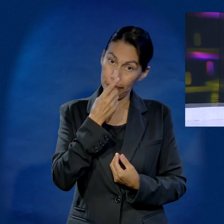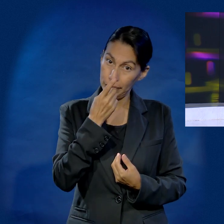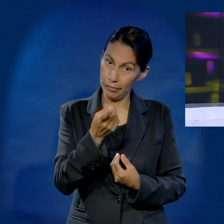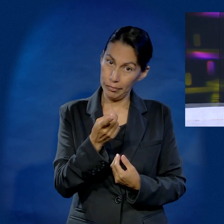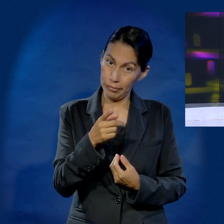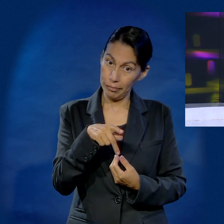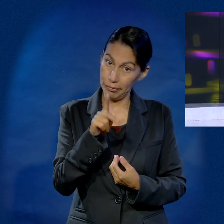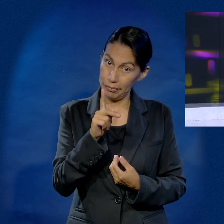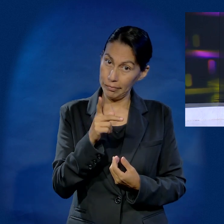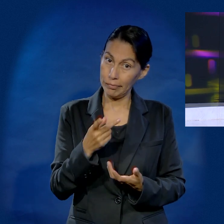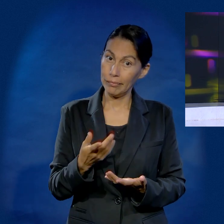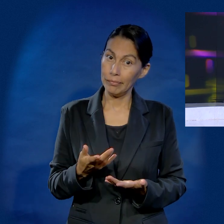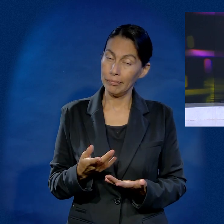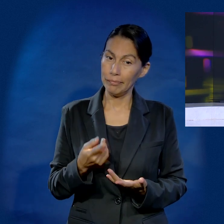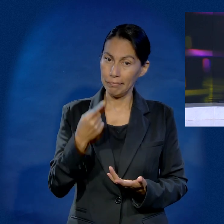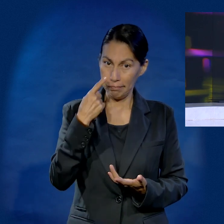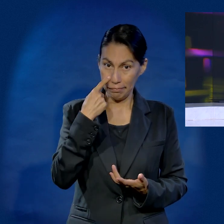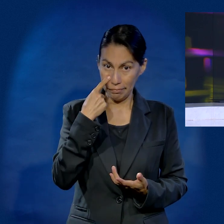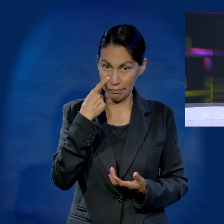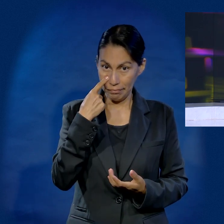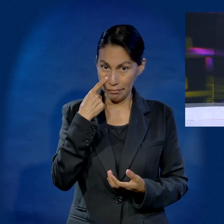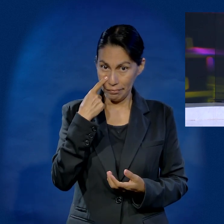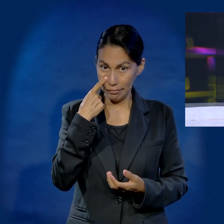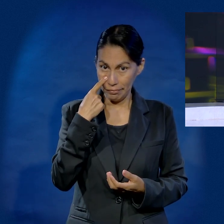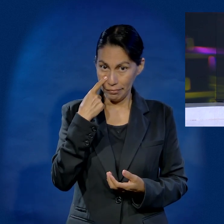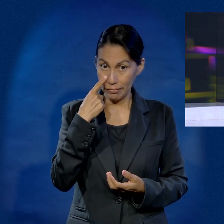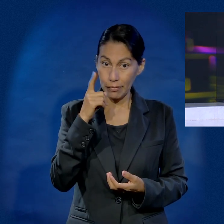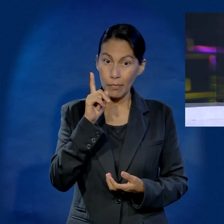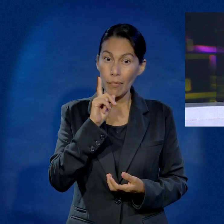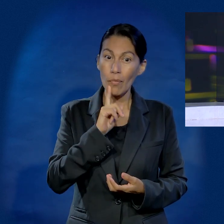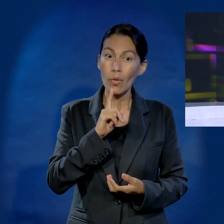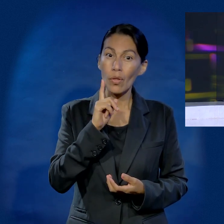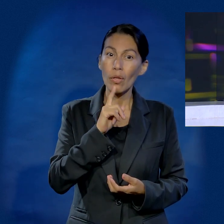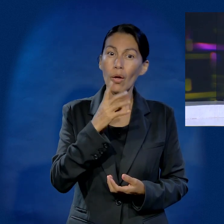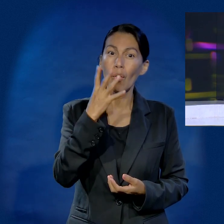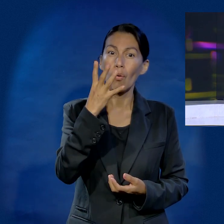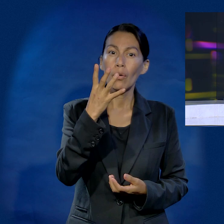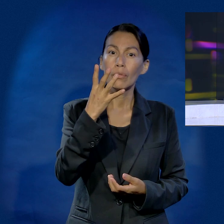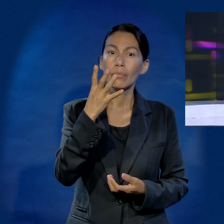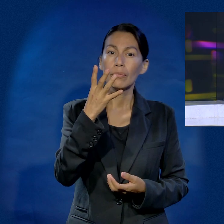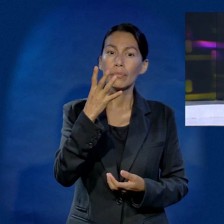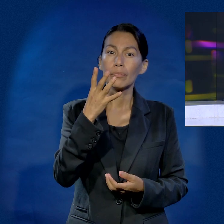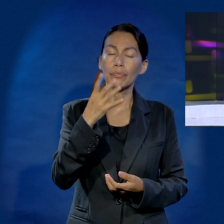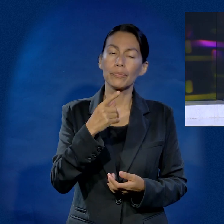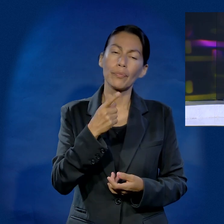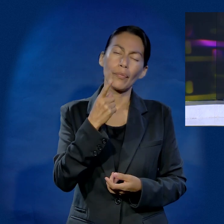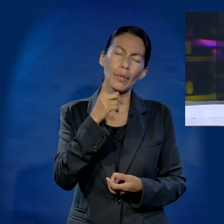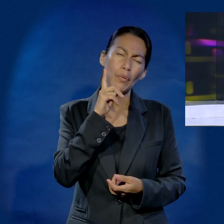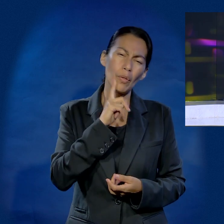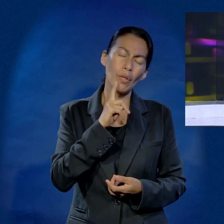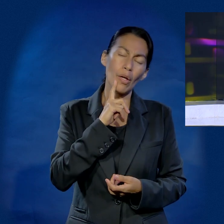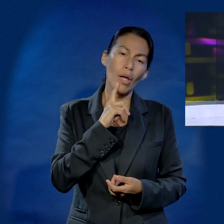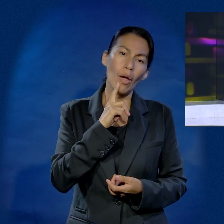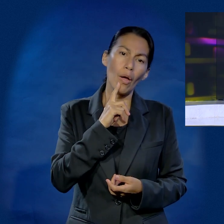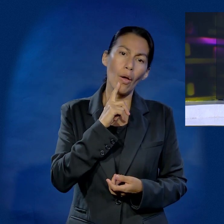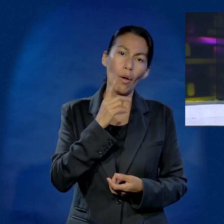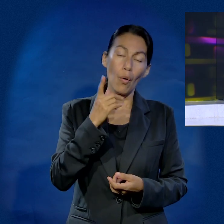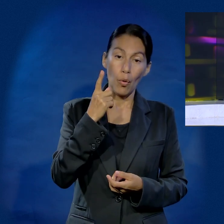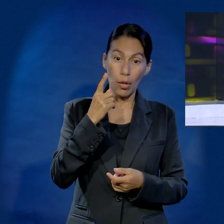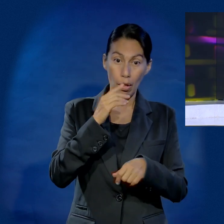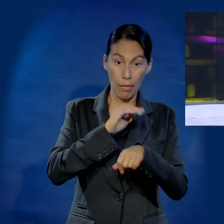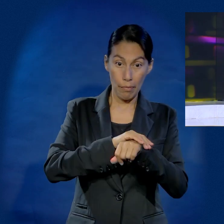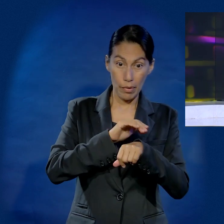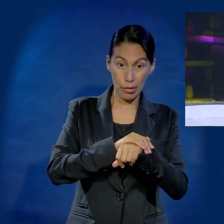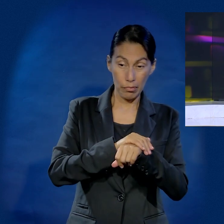Podría contarte, pero no me quiero meter en problemas. Yo lo vi, una chica que batió 4 veces a un amigo mío. Buena